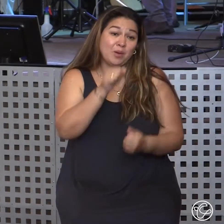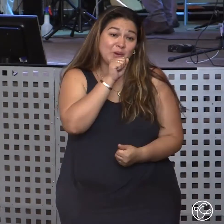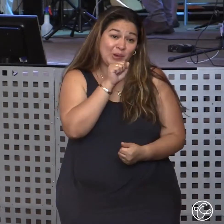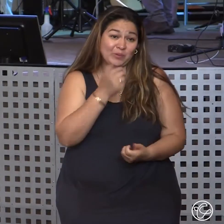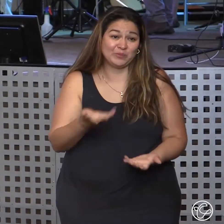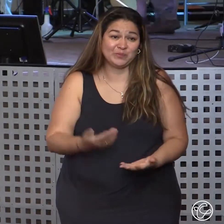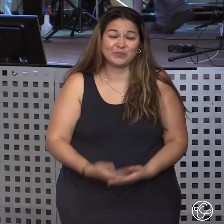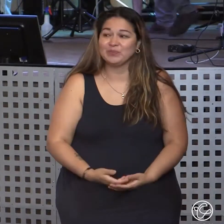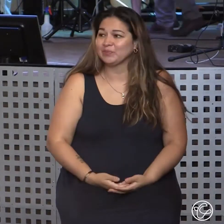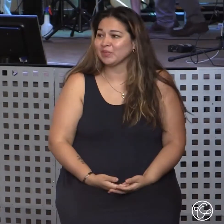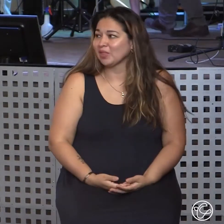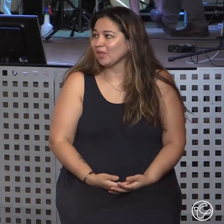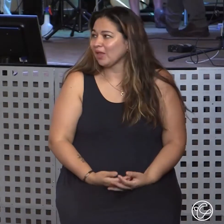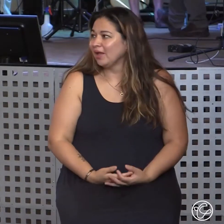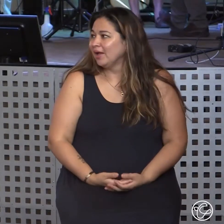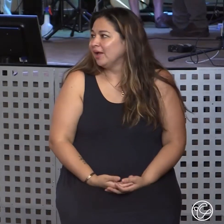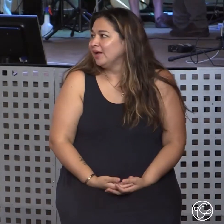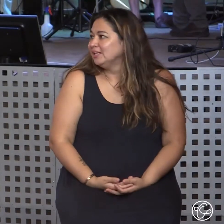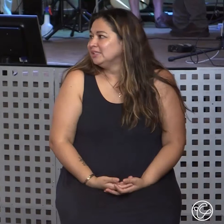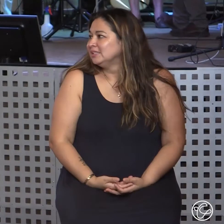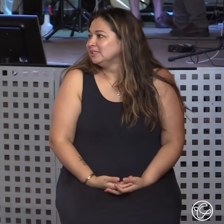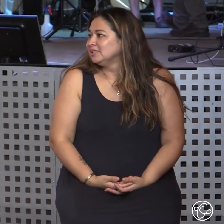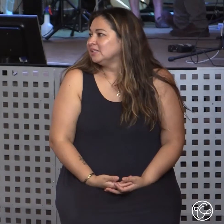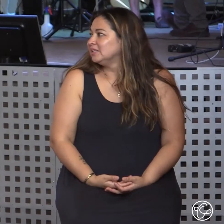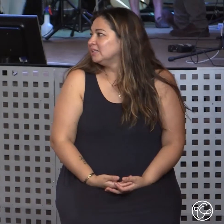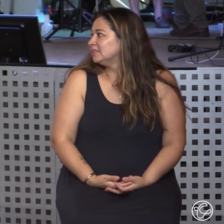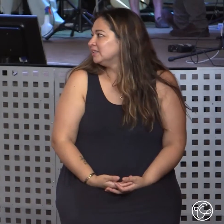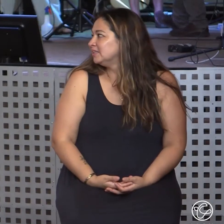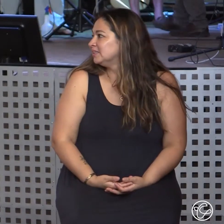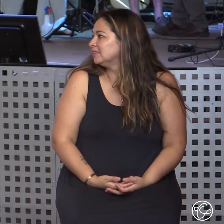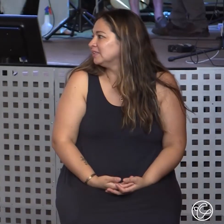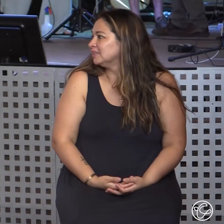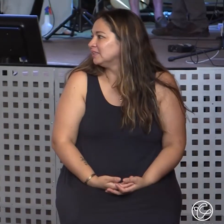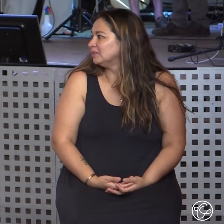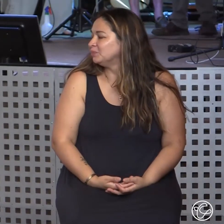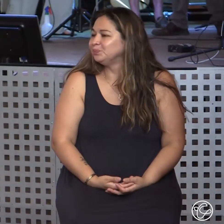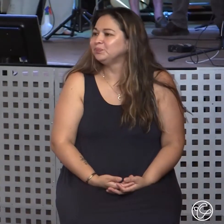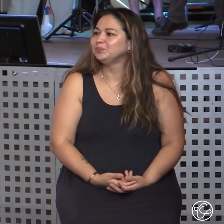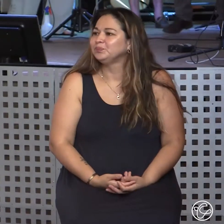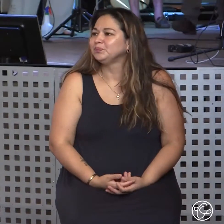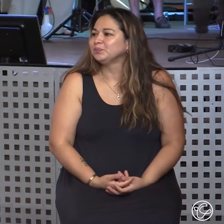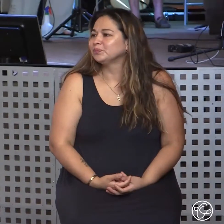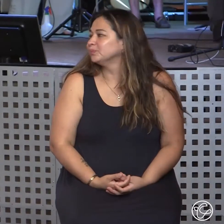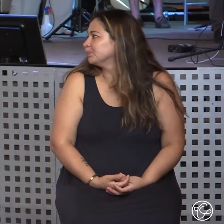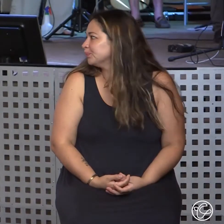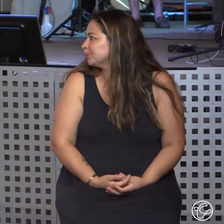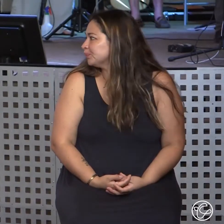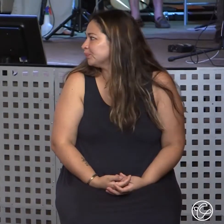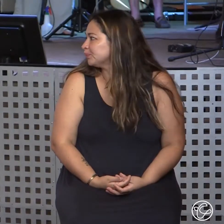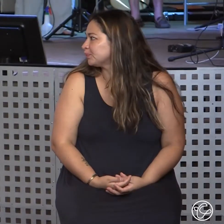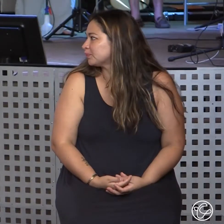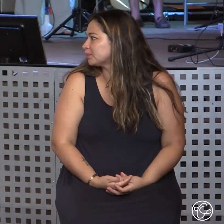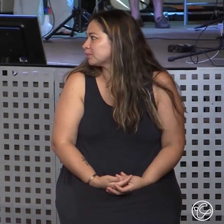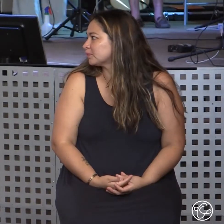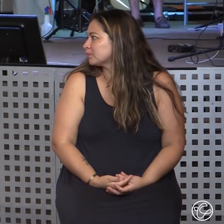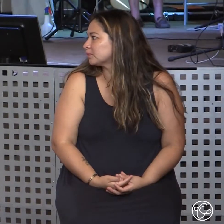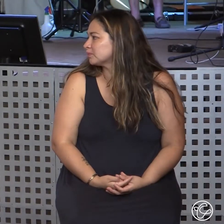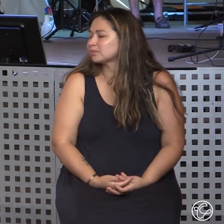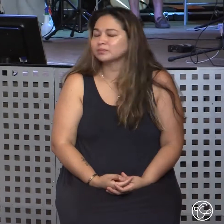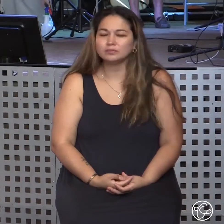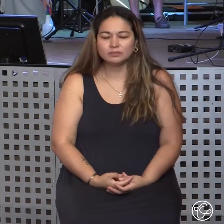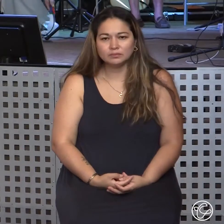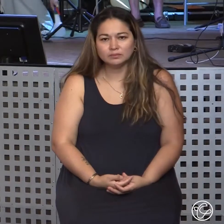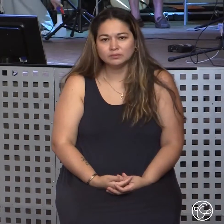No iba a desperdiciar el tiempo diciendo algo que está equivocado. ¿Qué les pasaba?